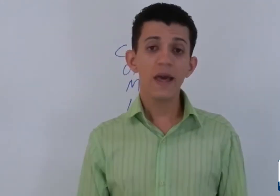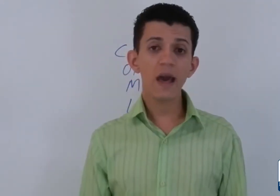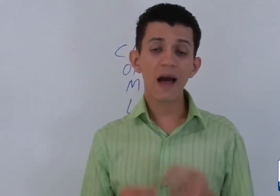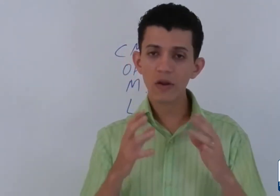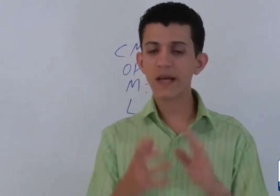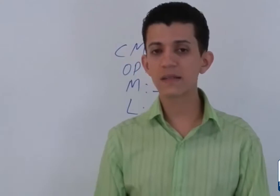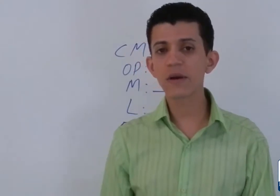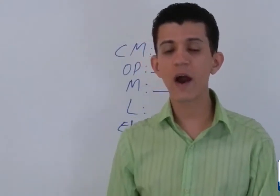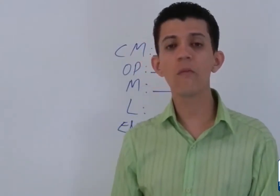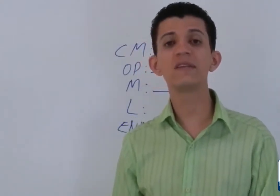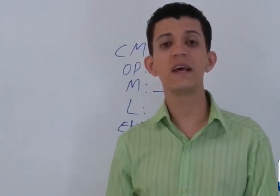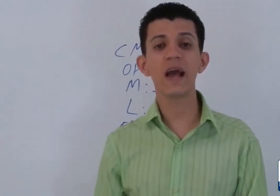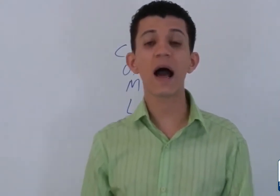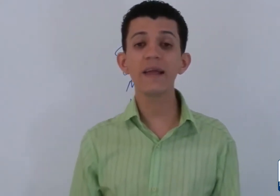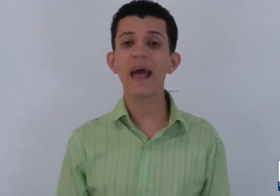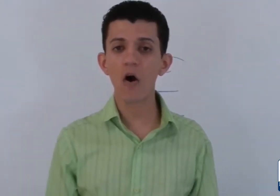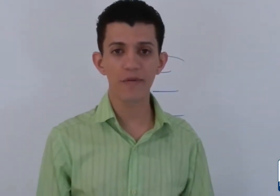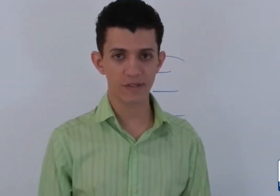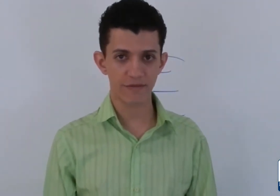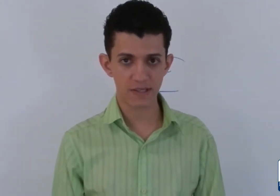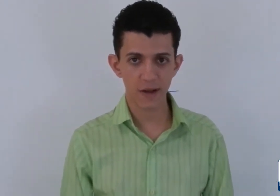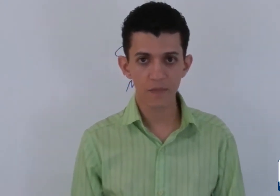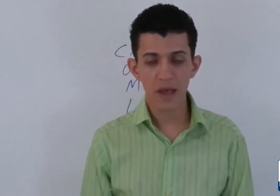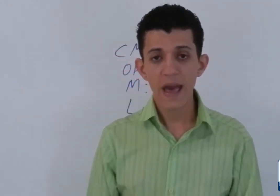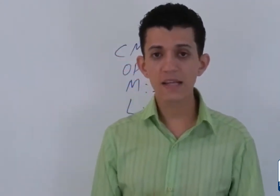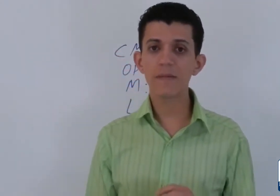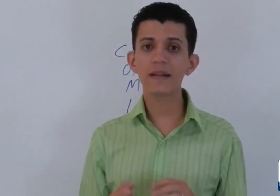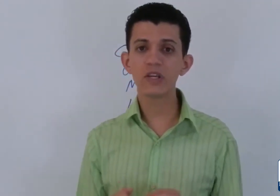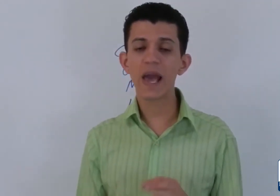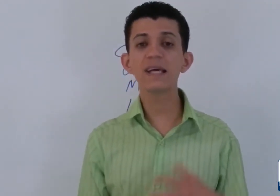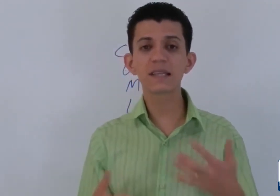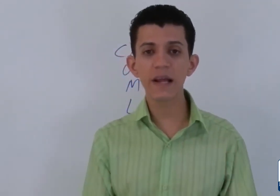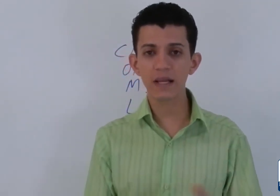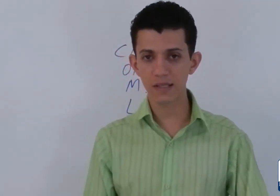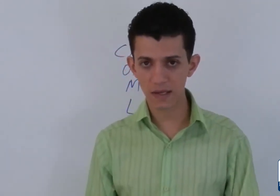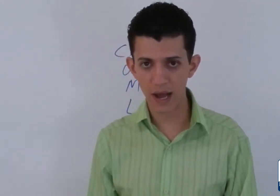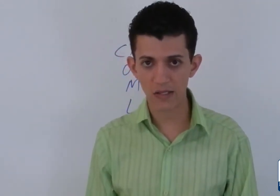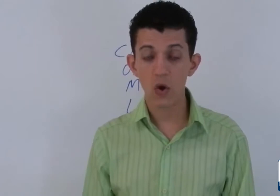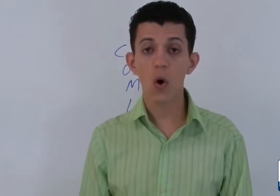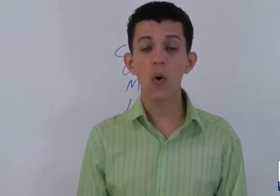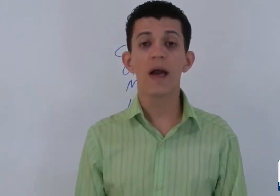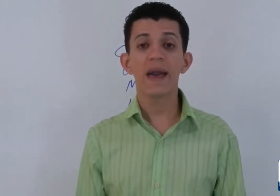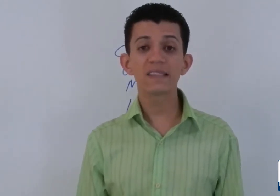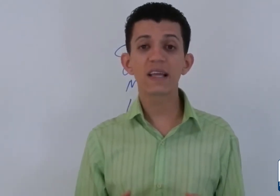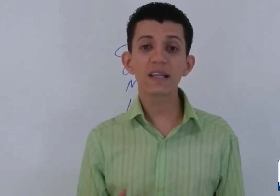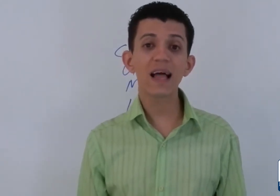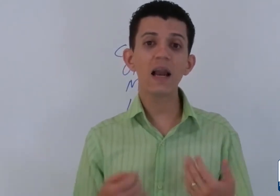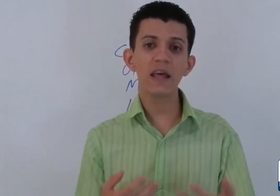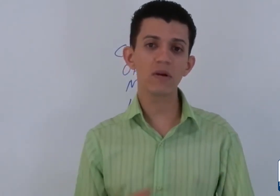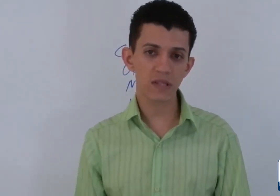E a anotação que realmente seria a ideal para você fazer, é chamada de escrita de sinais, ou escrita da língua de